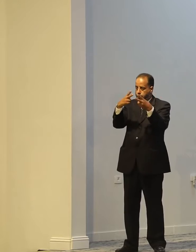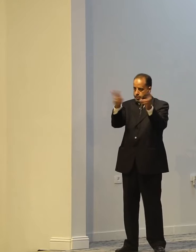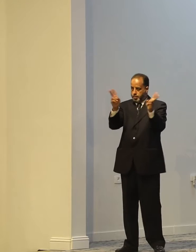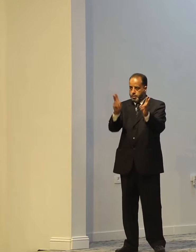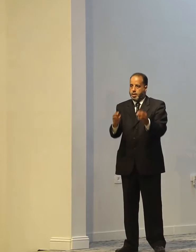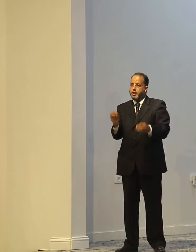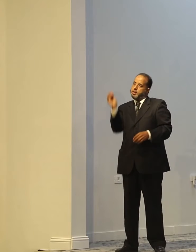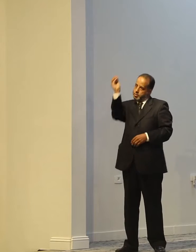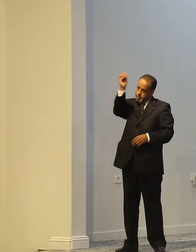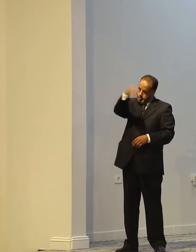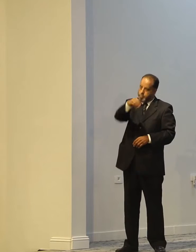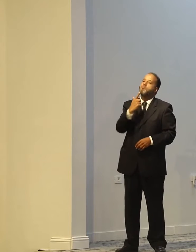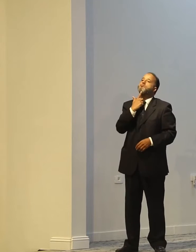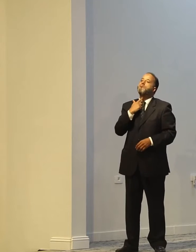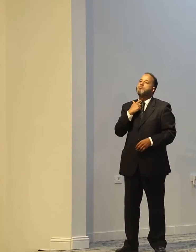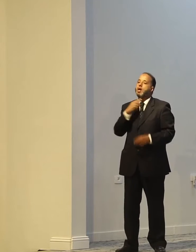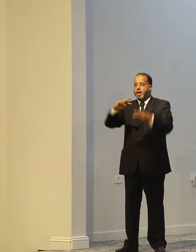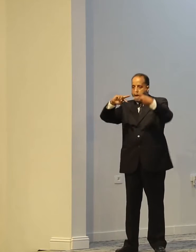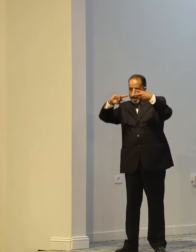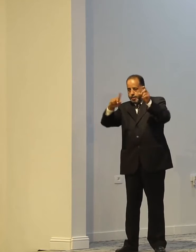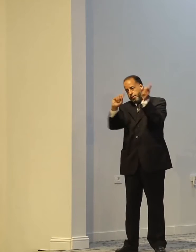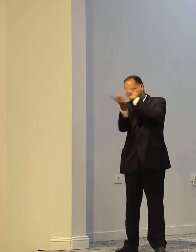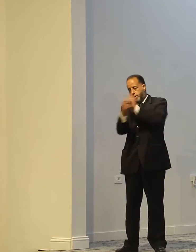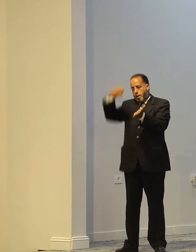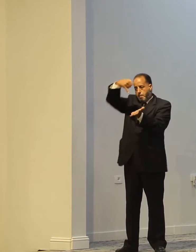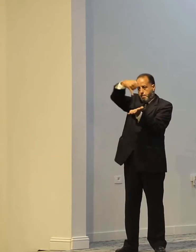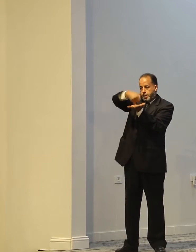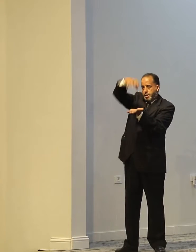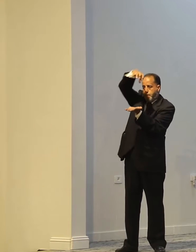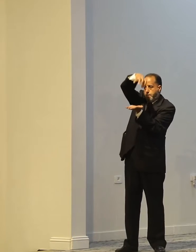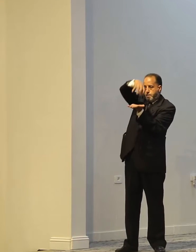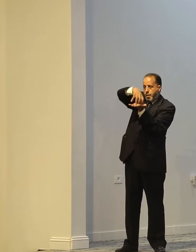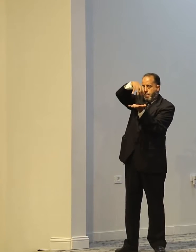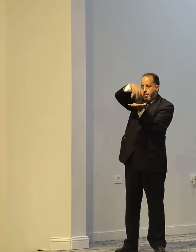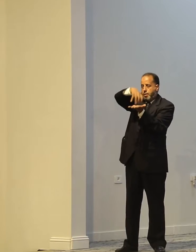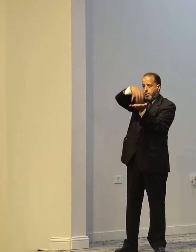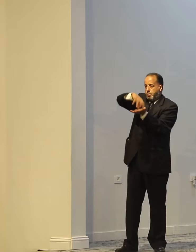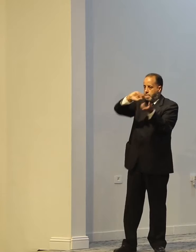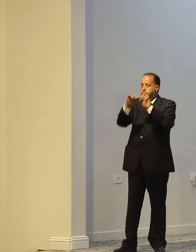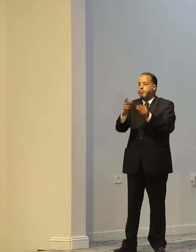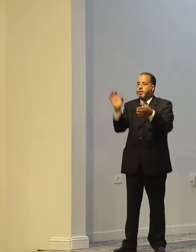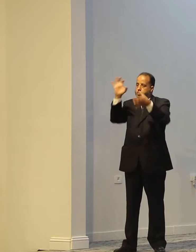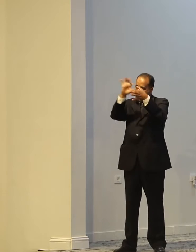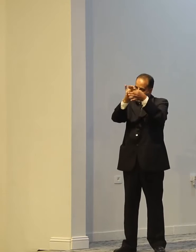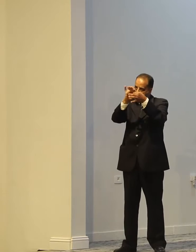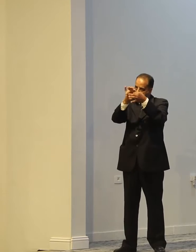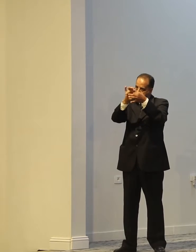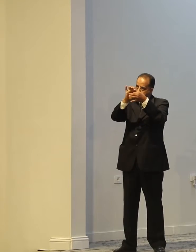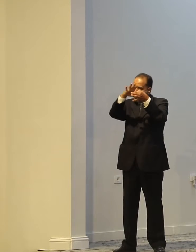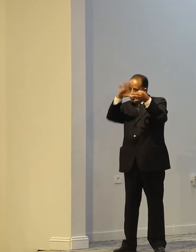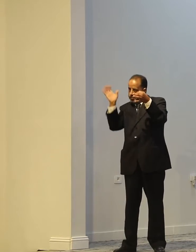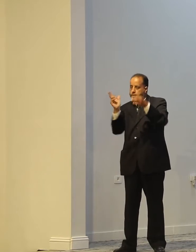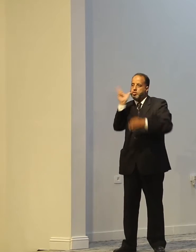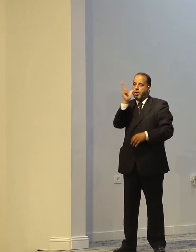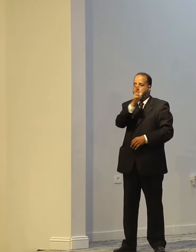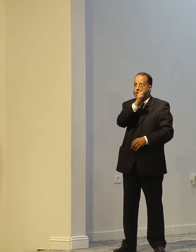لم يسجل أو رغب في تغيير مركز الانتخاب الذي ارتبط به